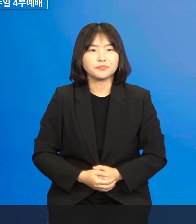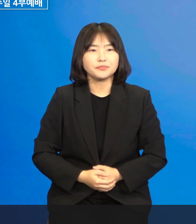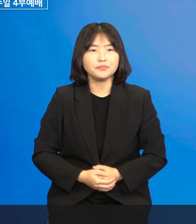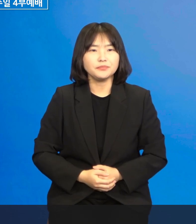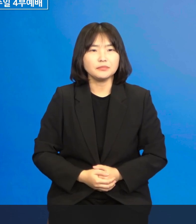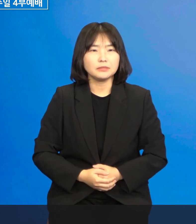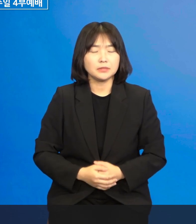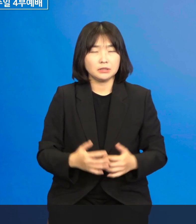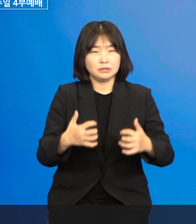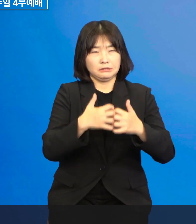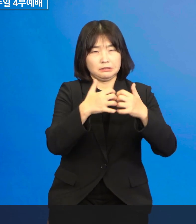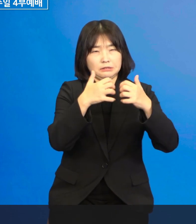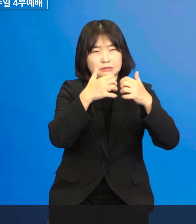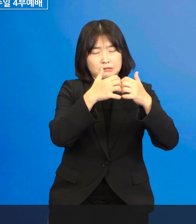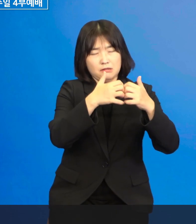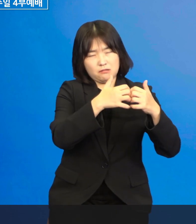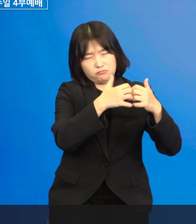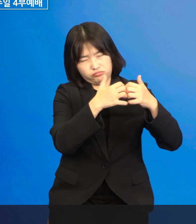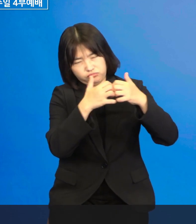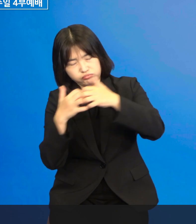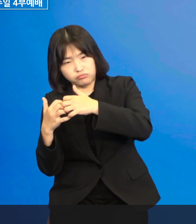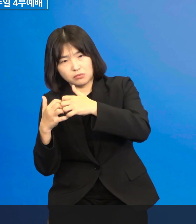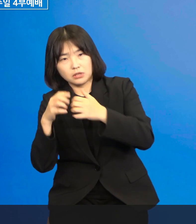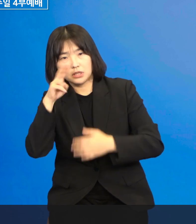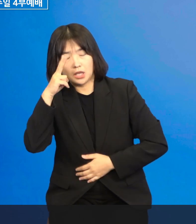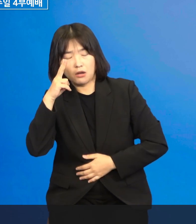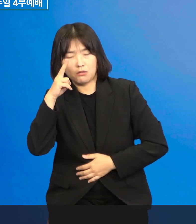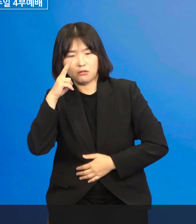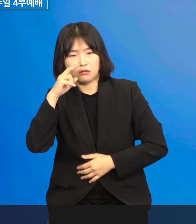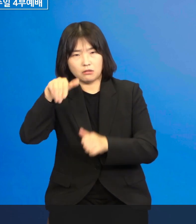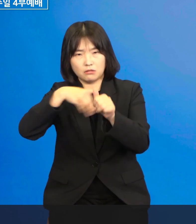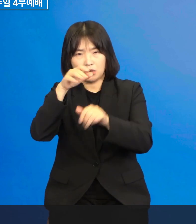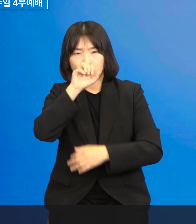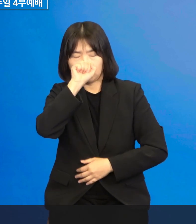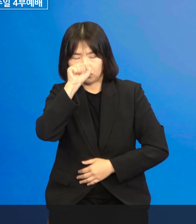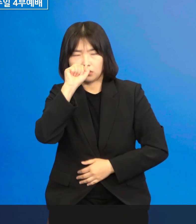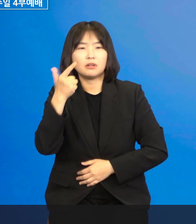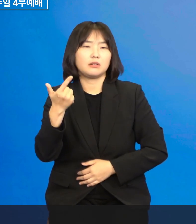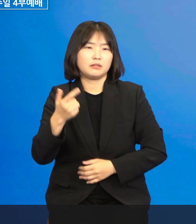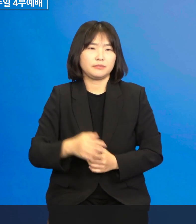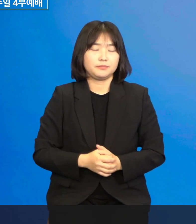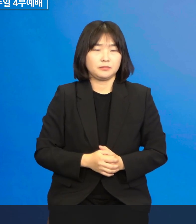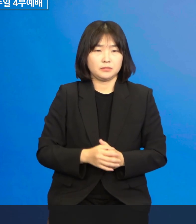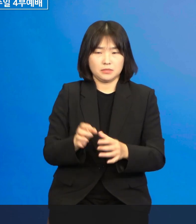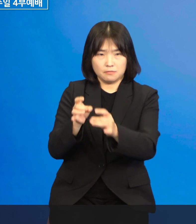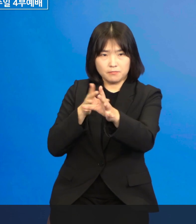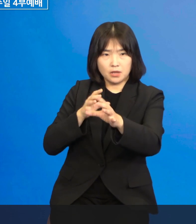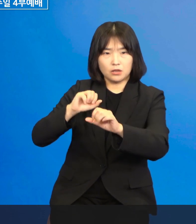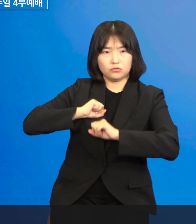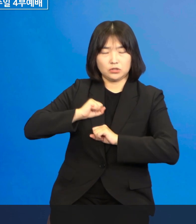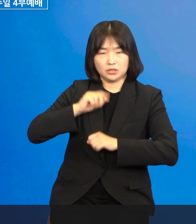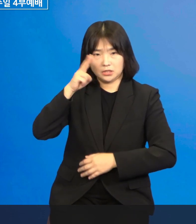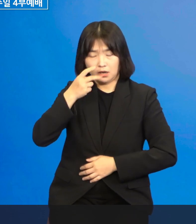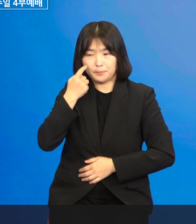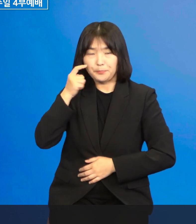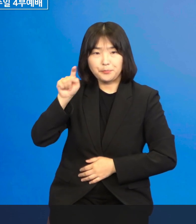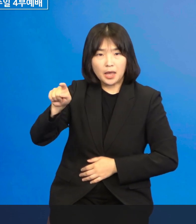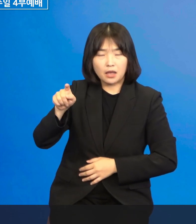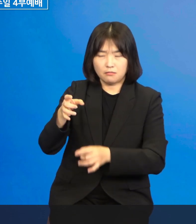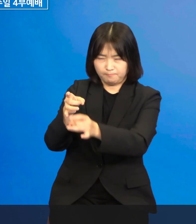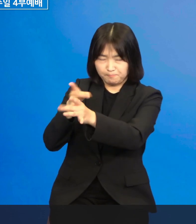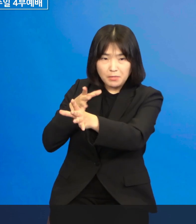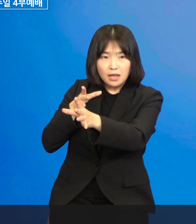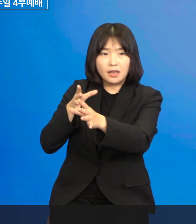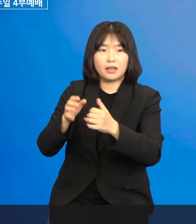죽였다. 싸움이 치열해지면서 전세가 사울에게 불리해졌다. 활을 쏘는 군인들이 사울을